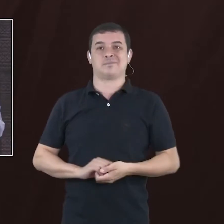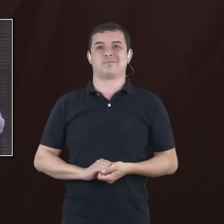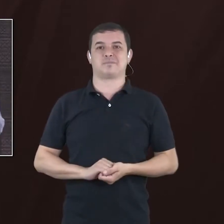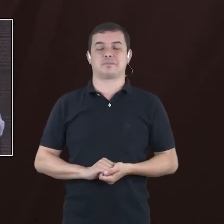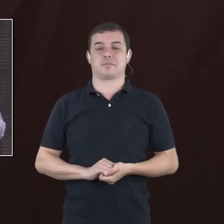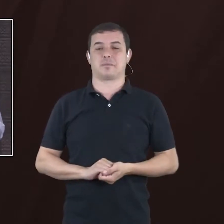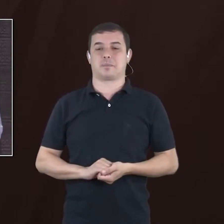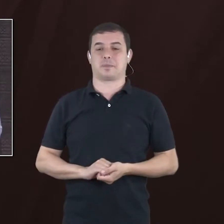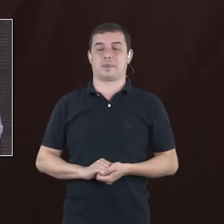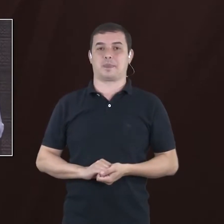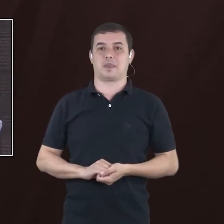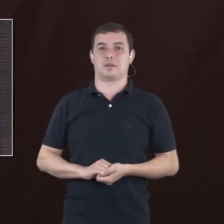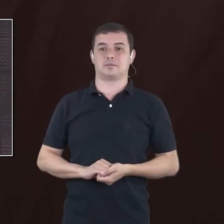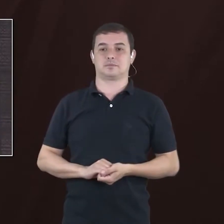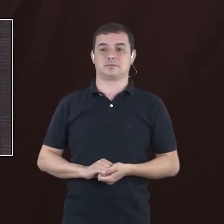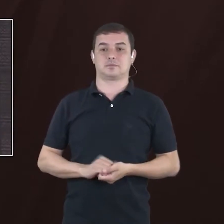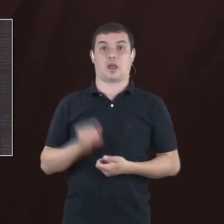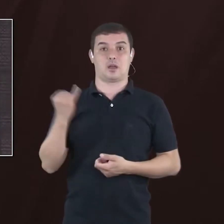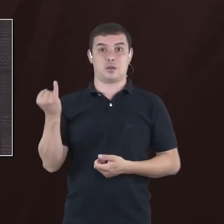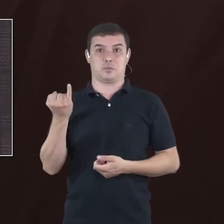eu queria só dizer uma coisa aqui.